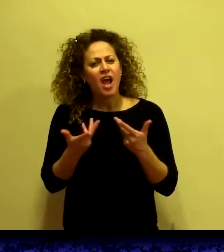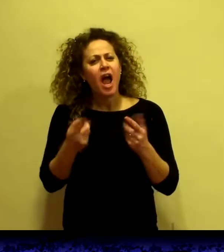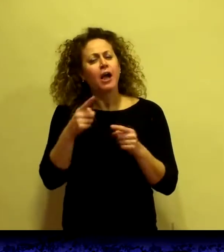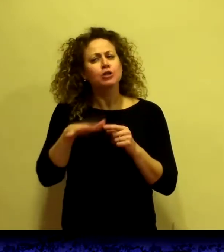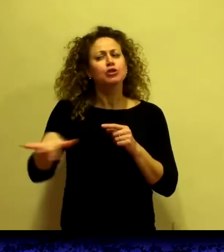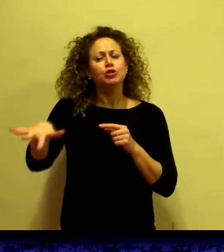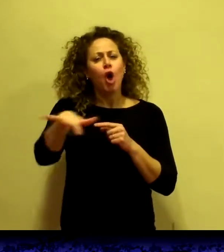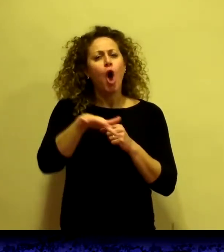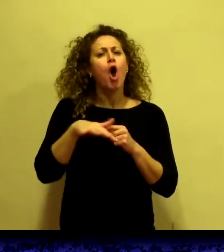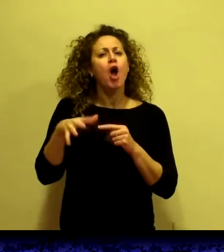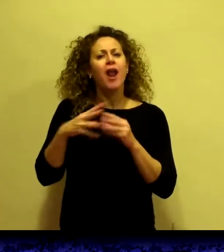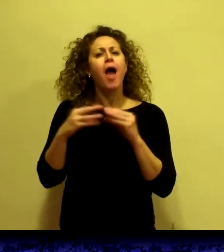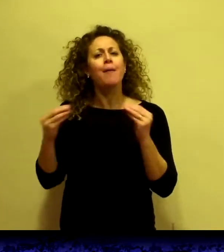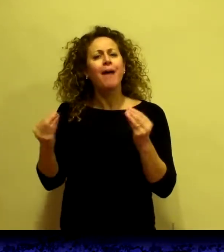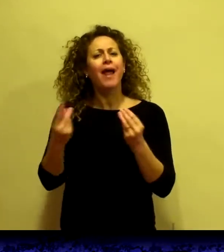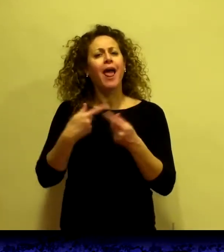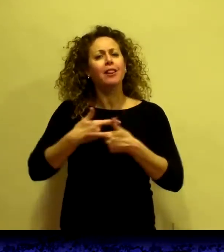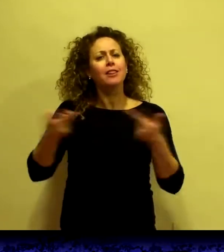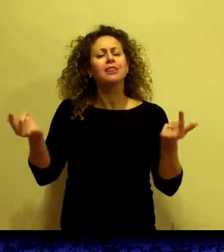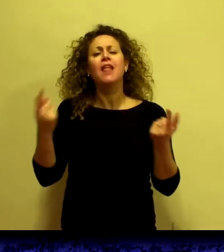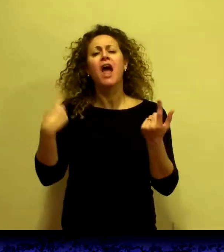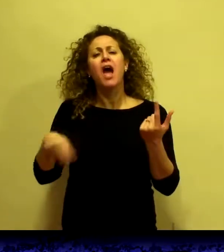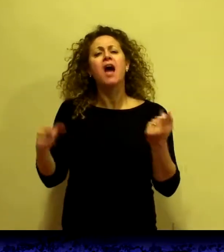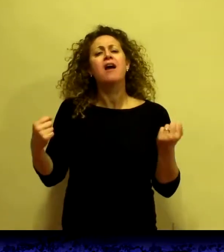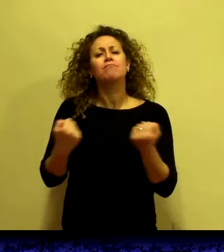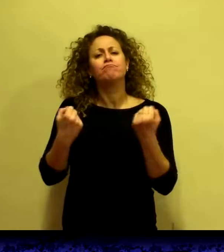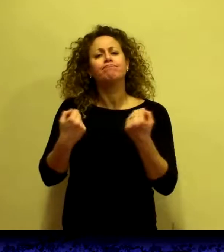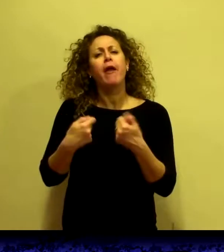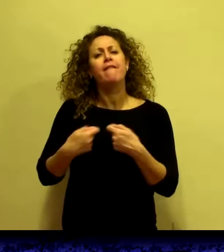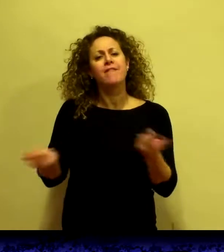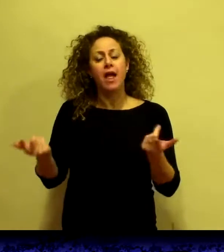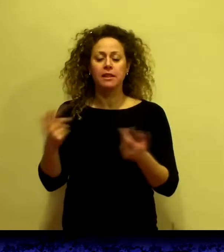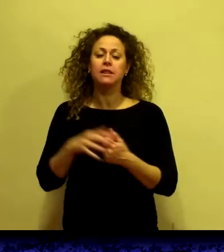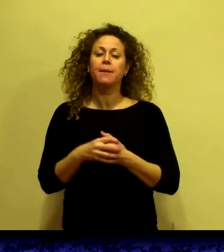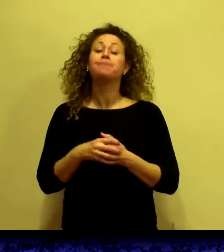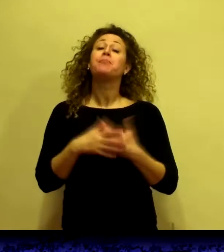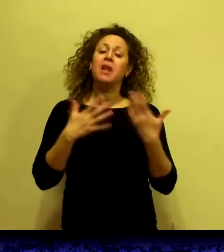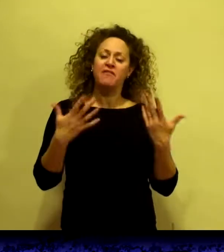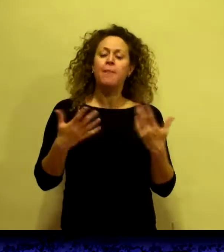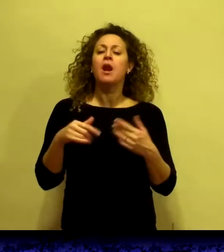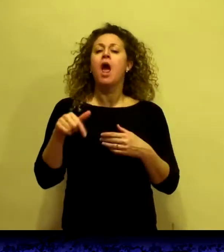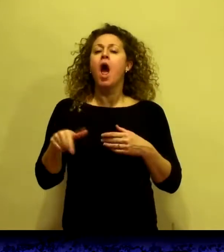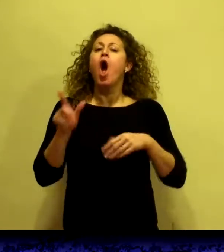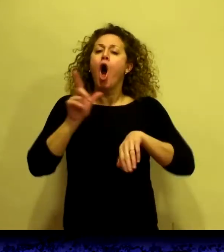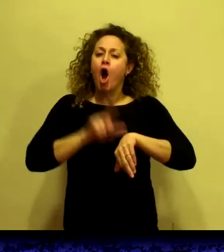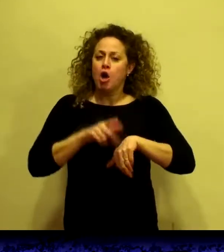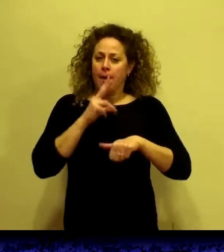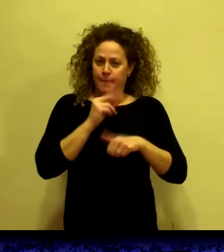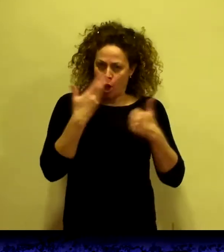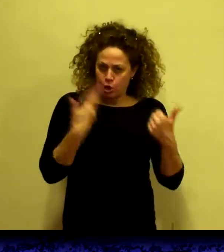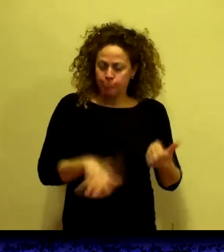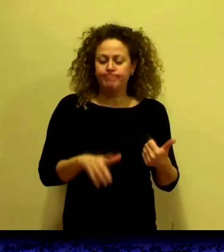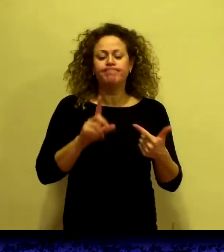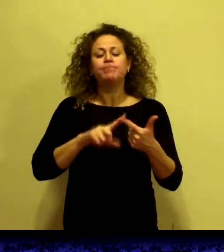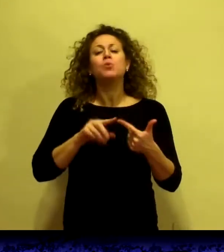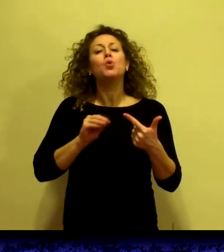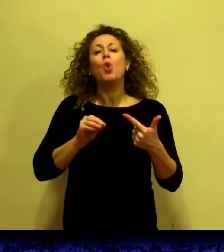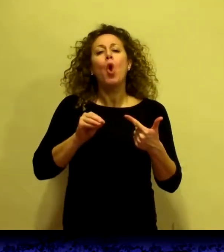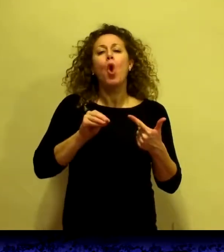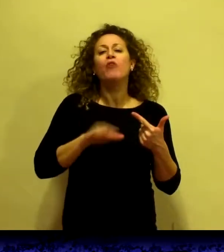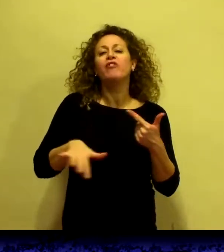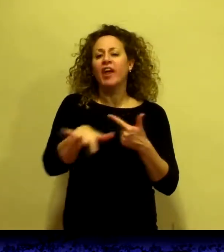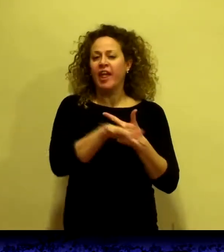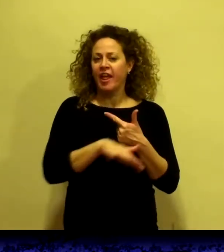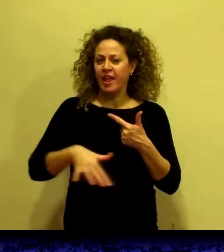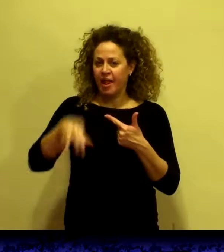parlato di orari, dove siete, ubicazione, mezzi tutto pubblici. Ma voi avete un sito, un